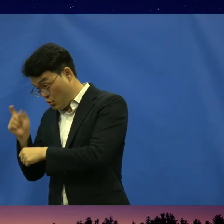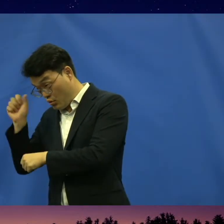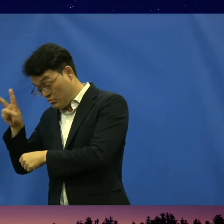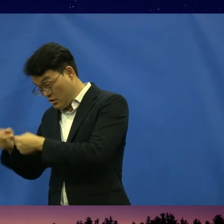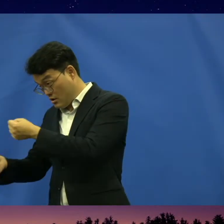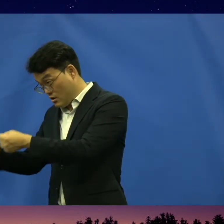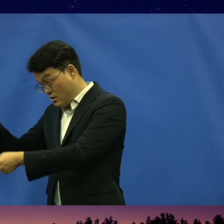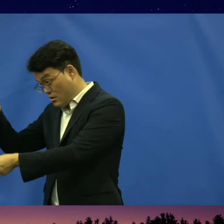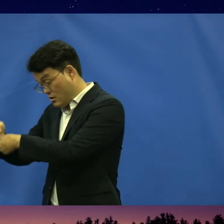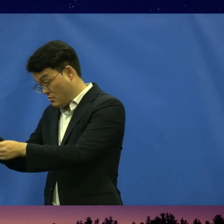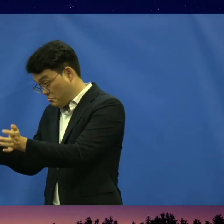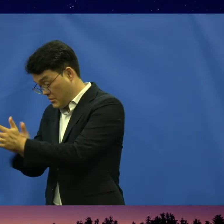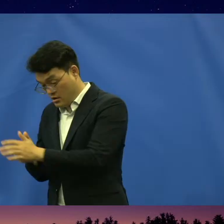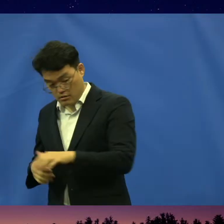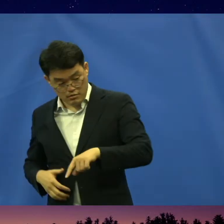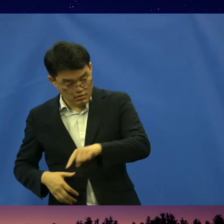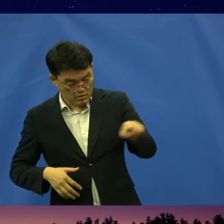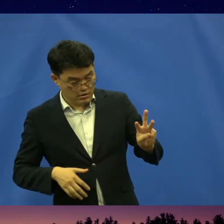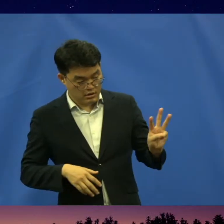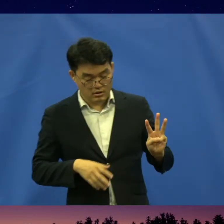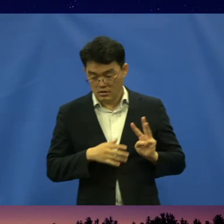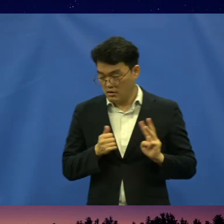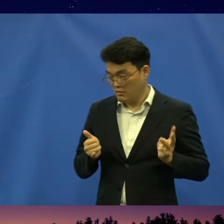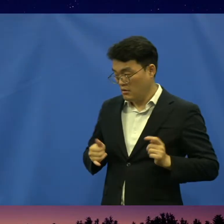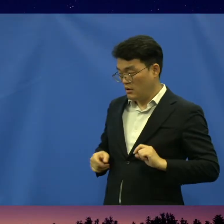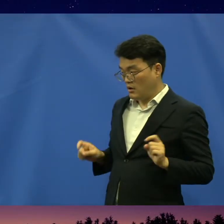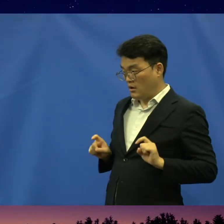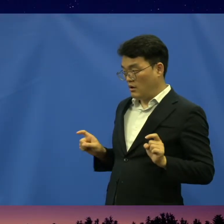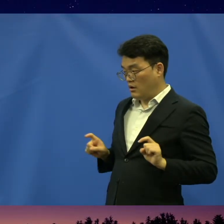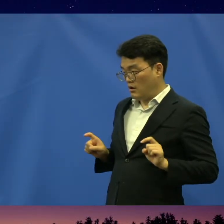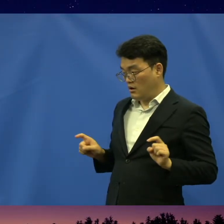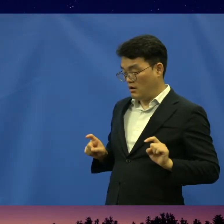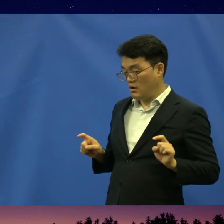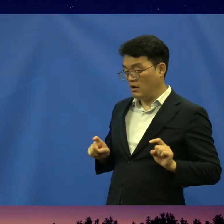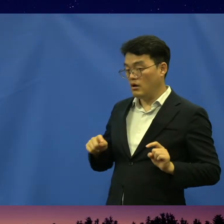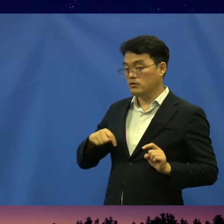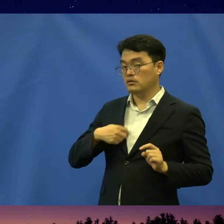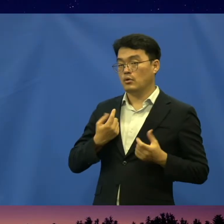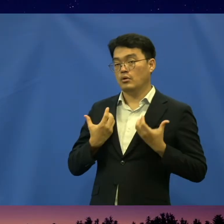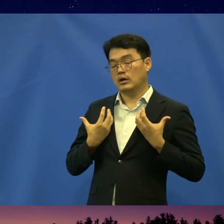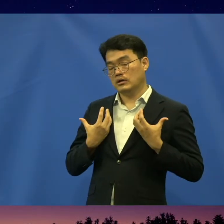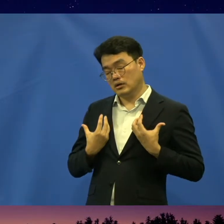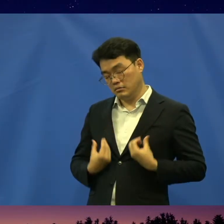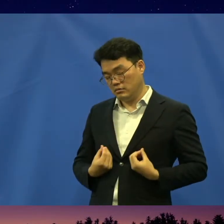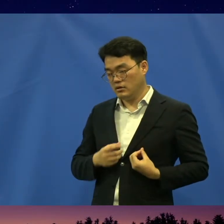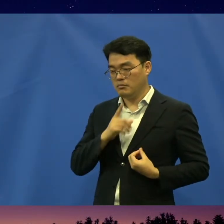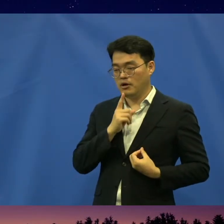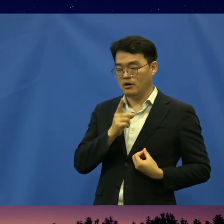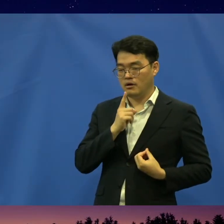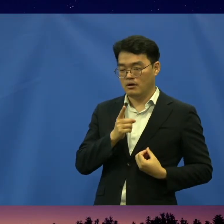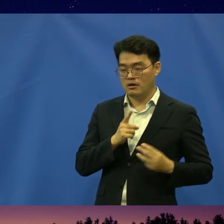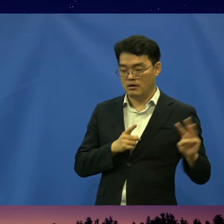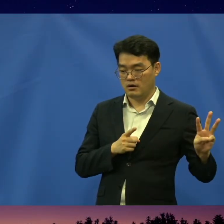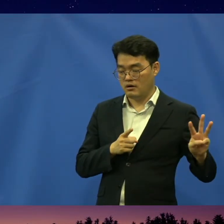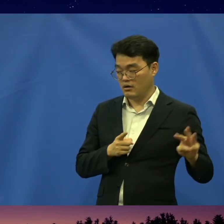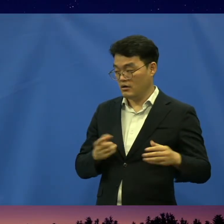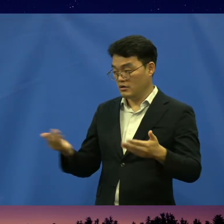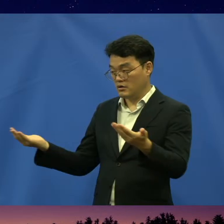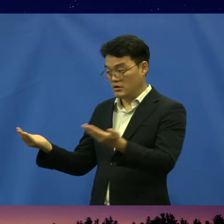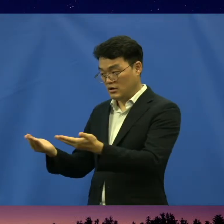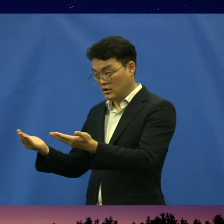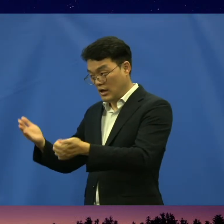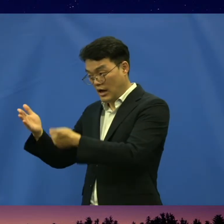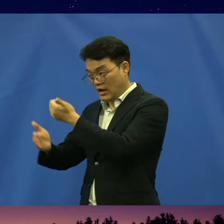느헤미야에게 두려움을 주려고 했던 사람이 이제 두려워지고 스스로 낙담하였다. 이 일이 하나님이